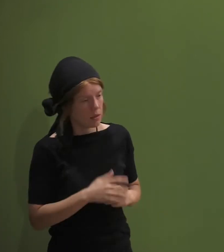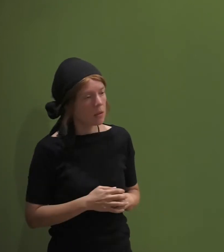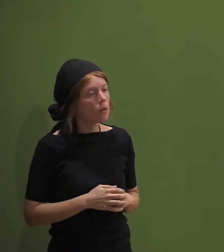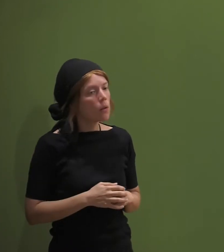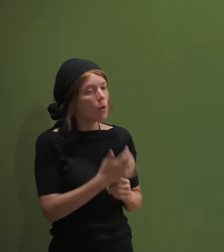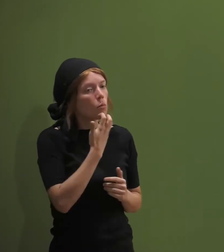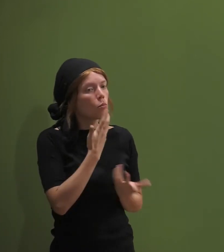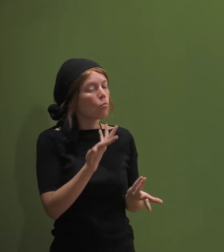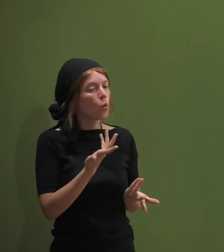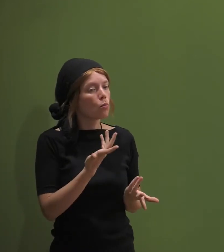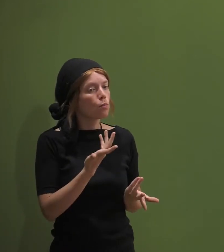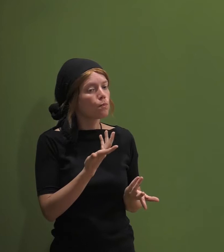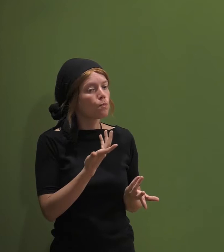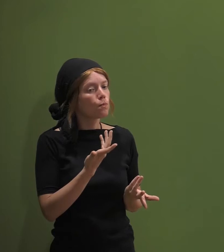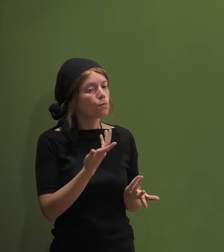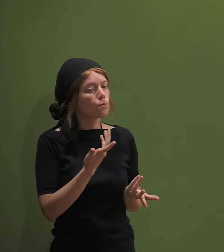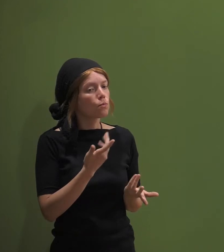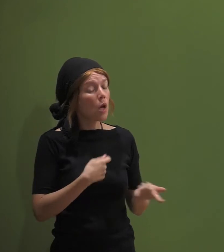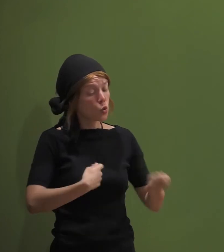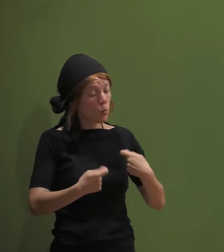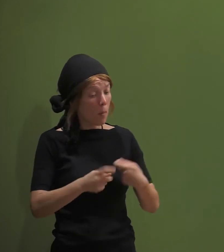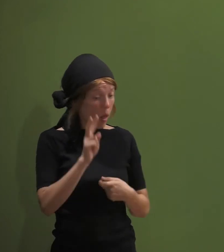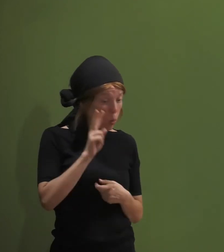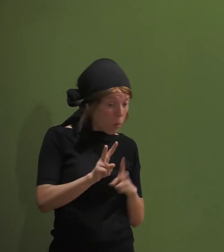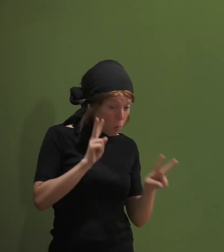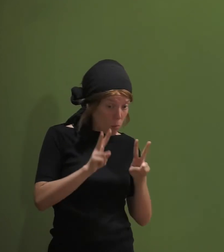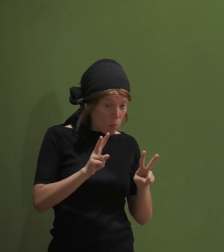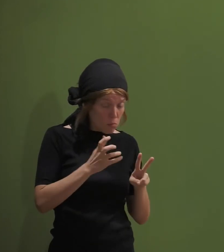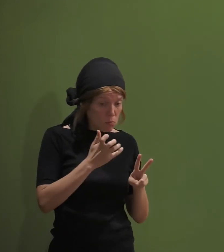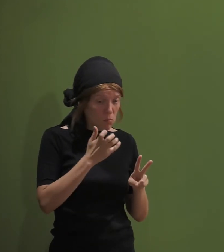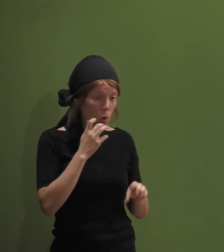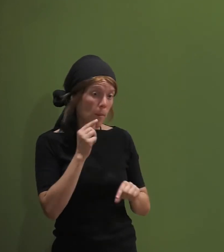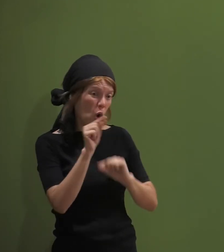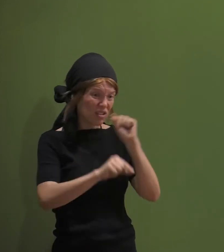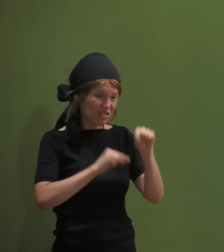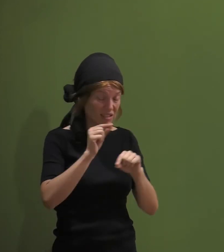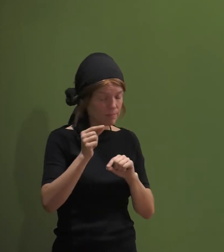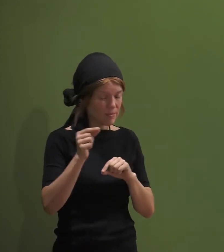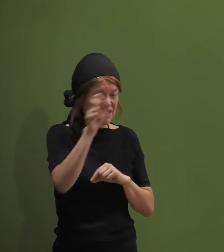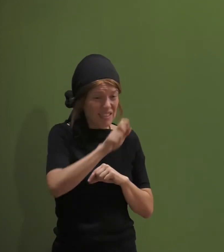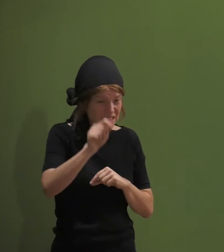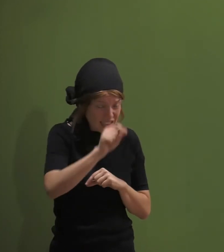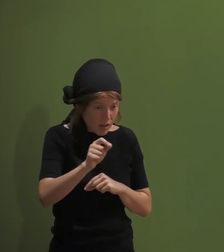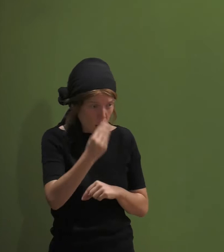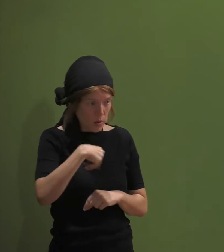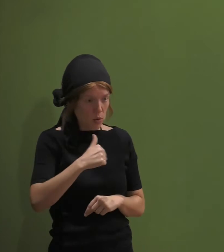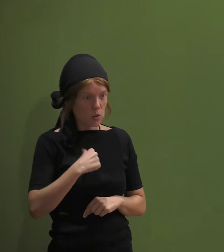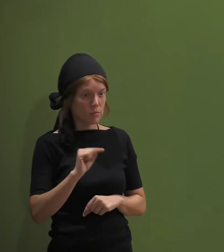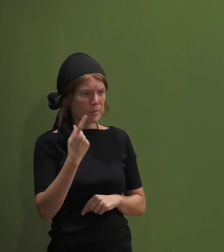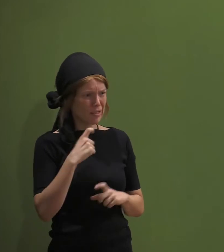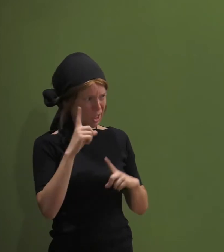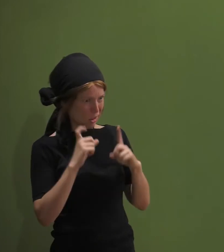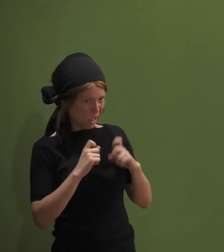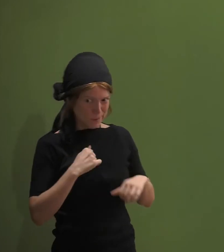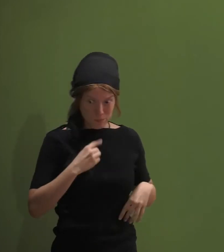en una tendencia que apenas empezamos a ver en nuestros supermercados, el uso de insectos en nuestra alimentación. Yo soy el primero que hago muecas solo